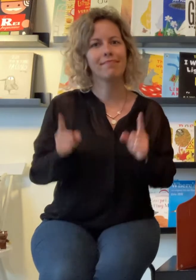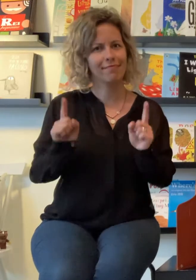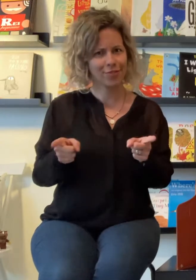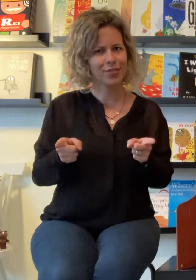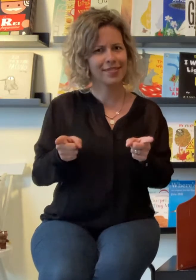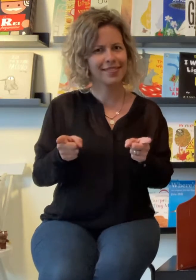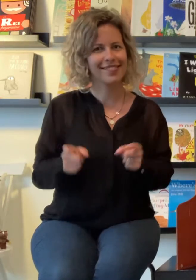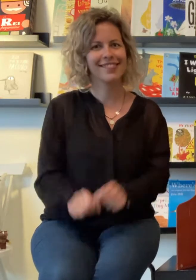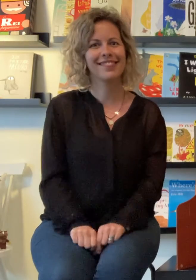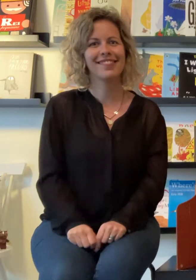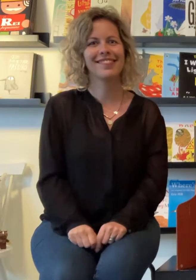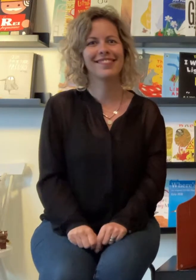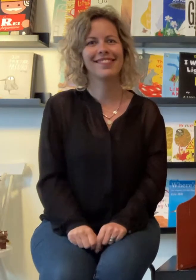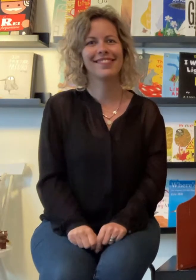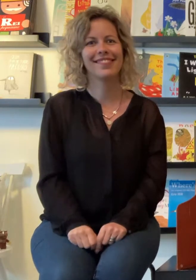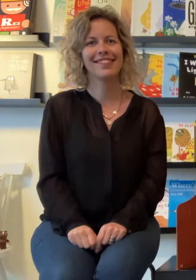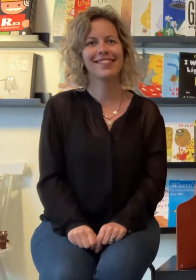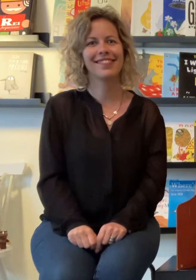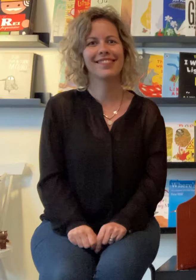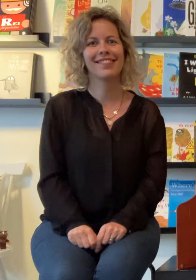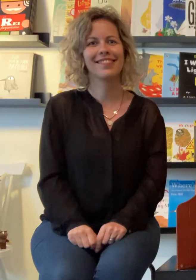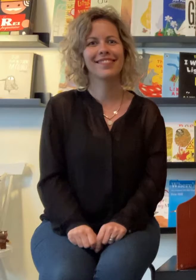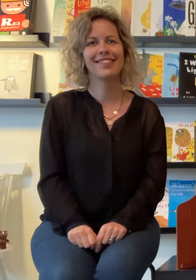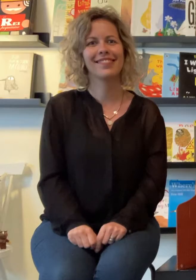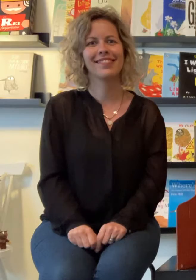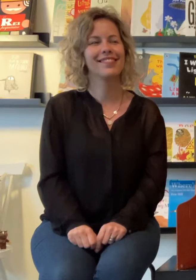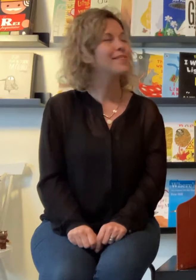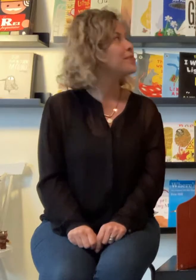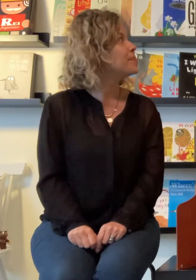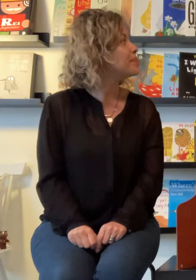começar? Estão prontos?